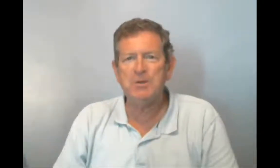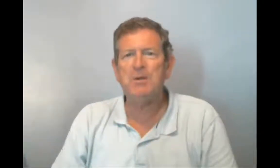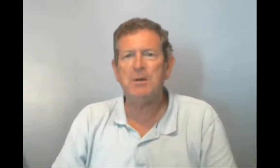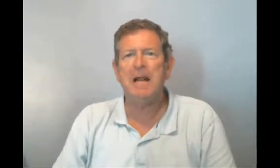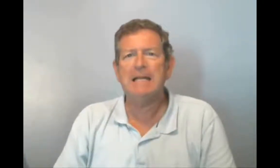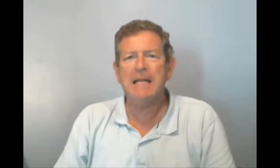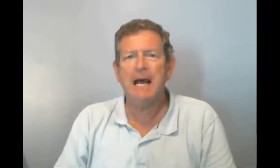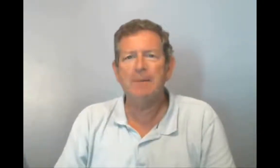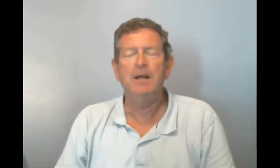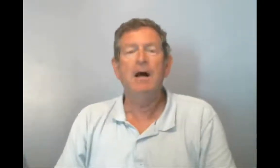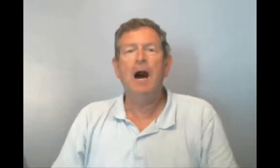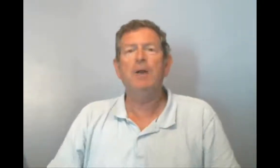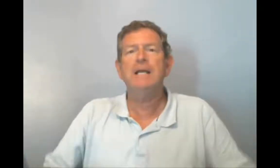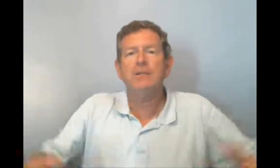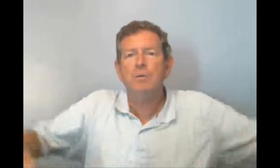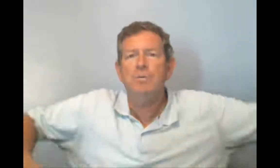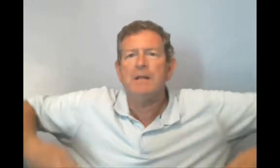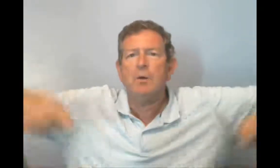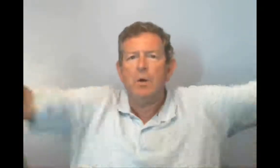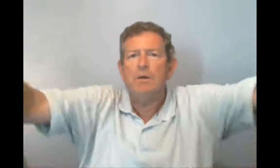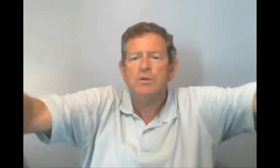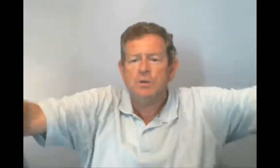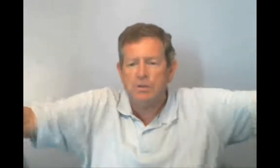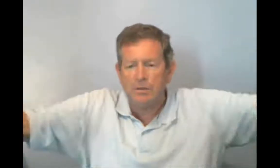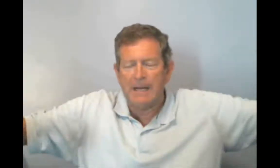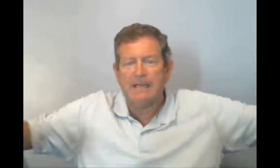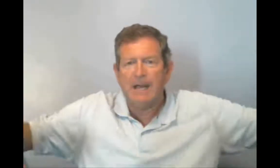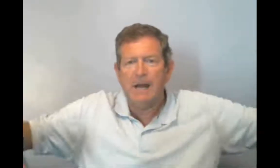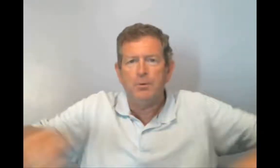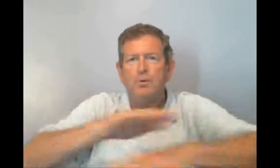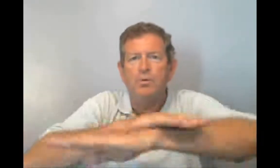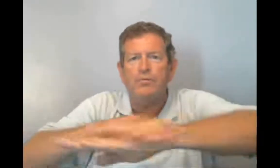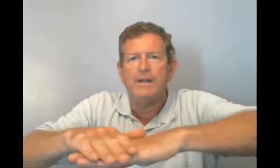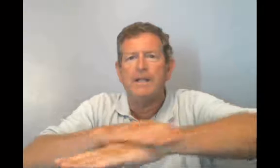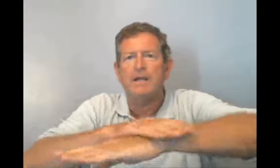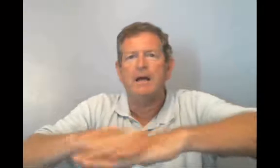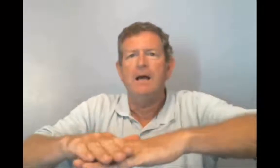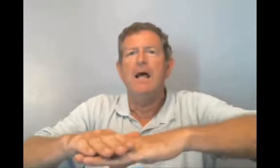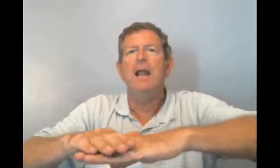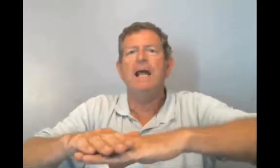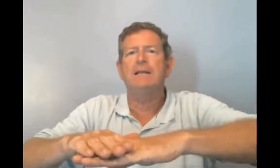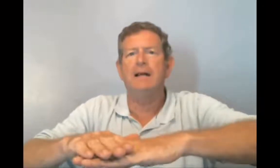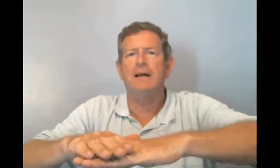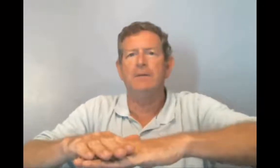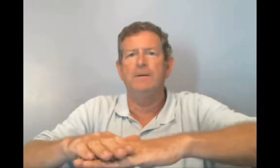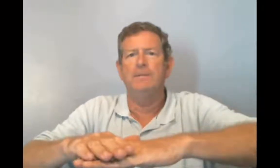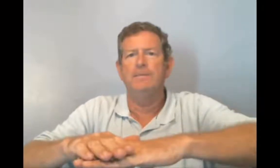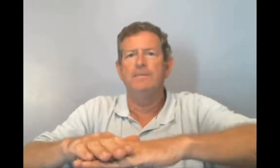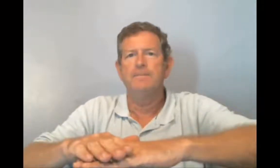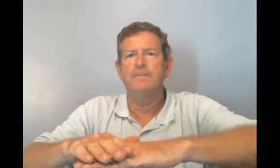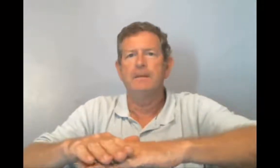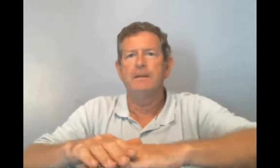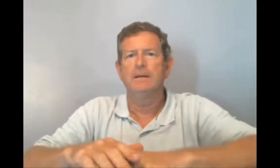sur la table. Alors qu'est-ce que nous mettons sur la table pour couvrir la table?